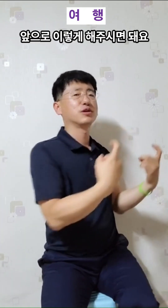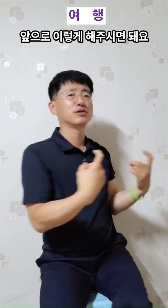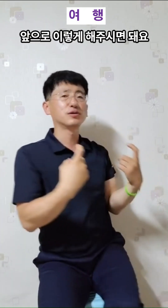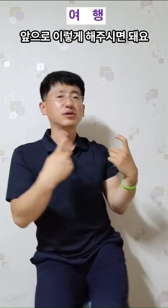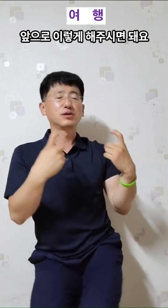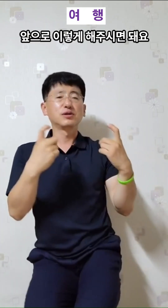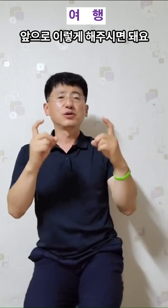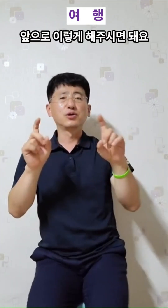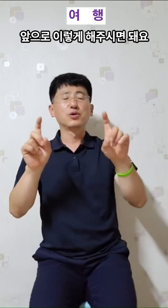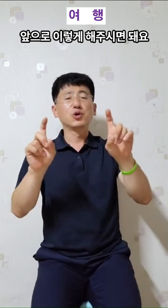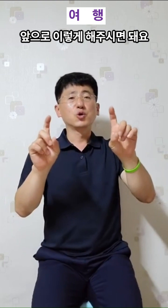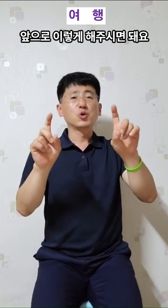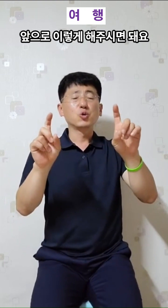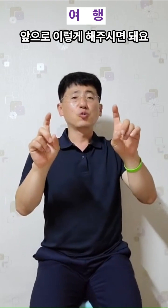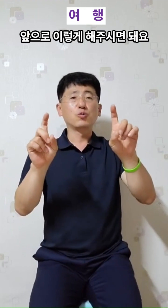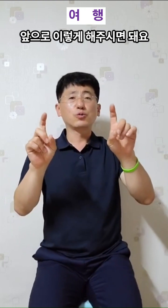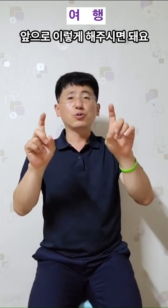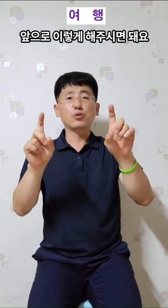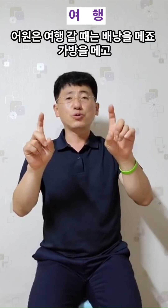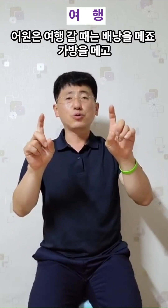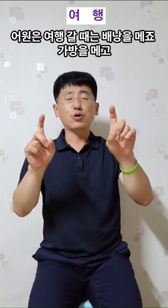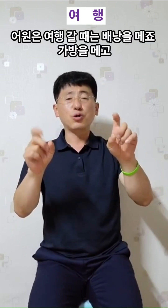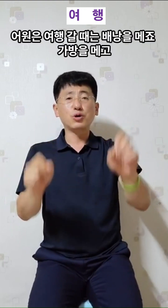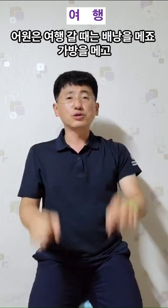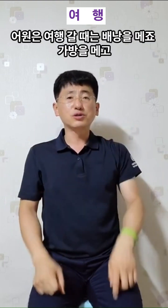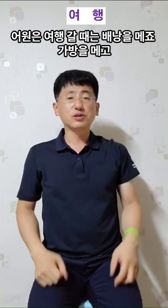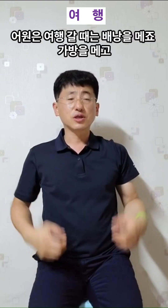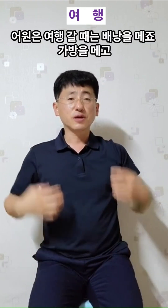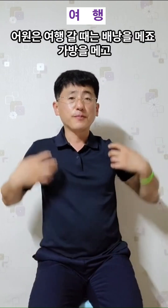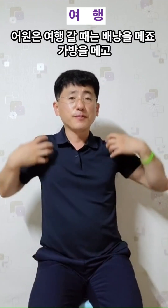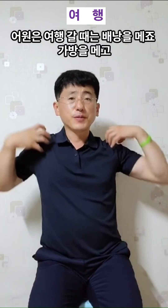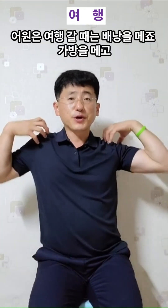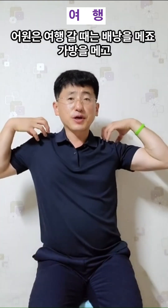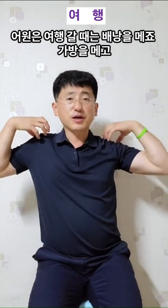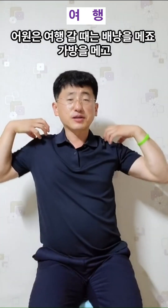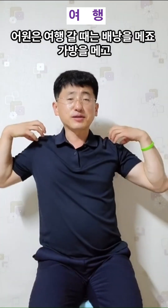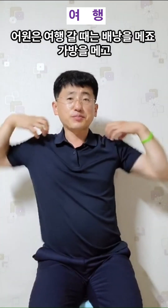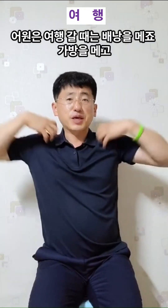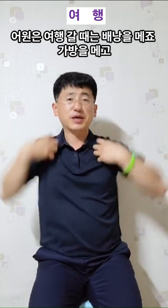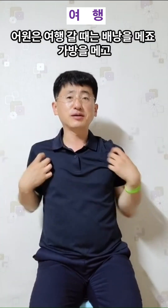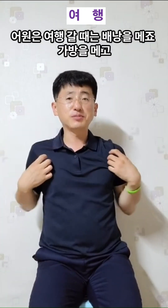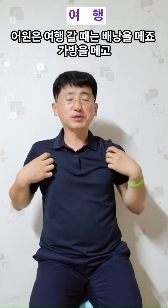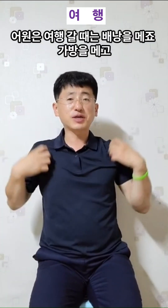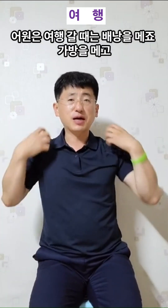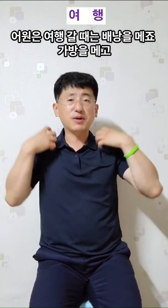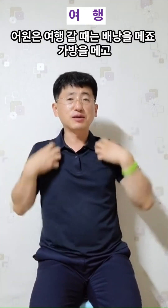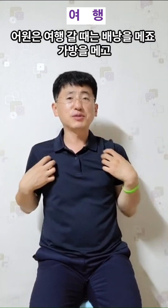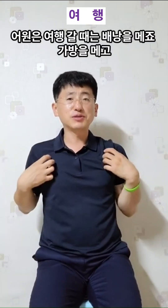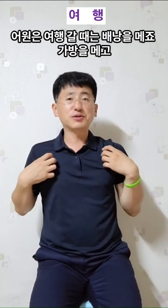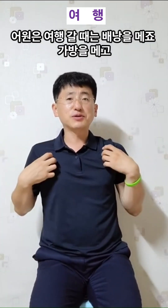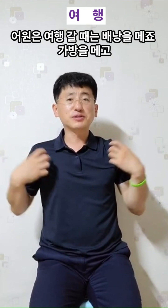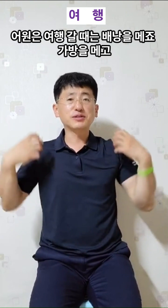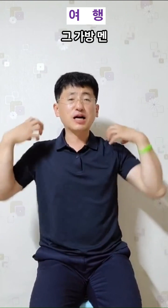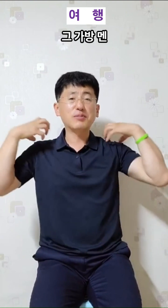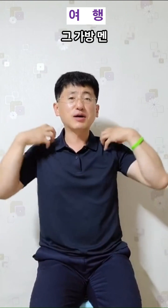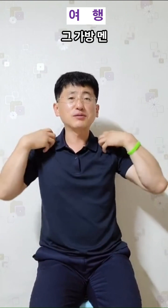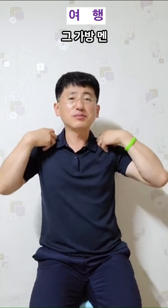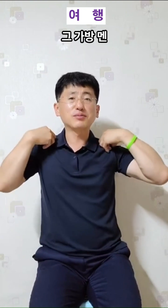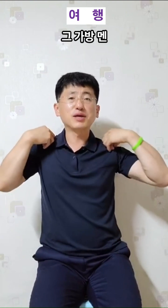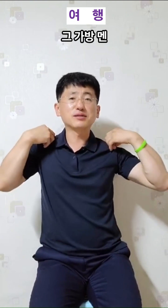돼요. 요 어원은 여행 갈 때는 배낭을 매죠, 가방을 매죠. 그 가방 맨